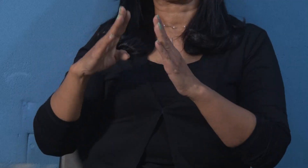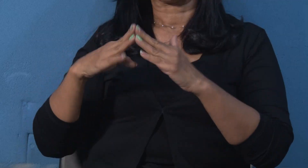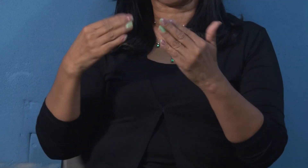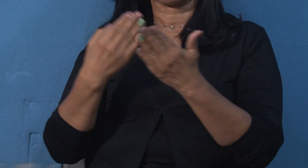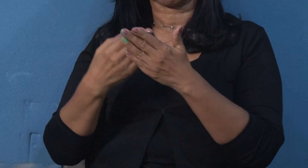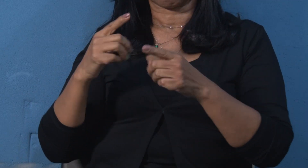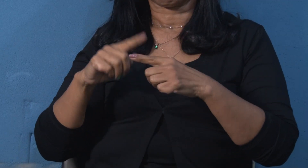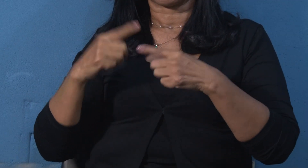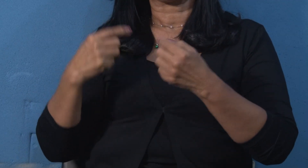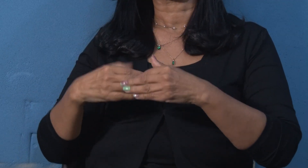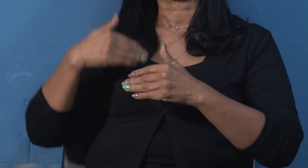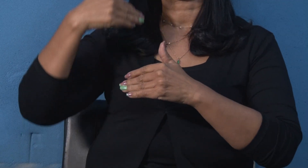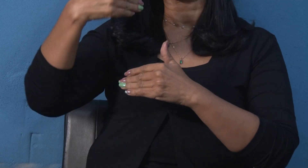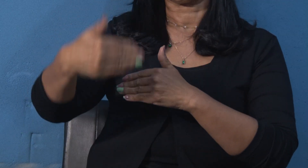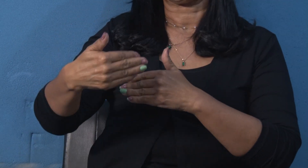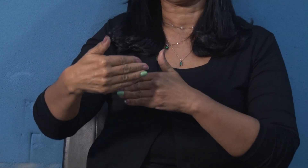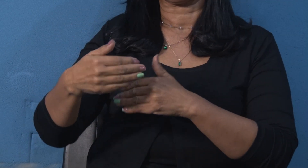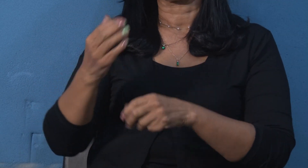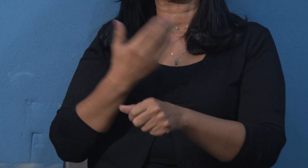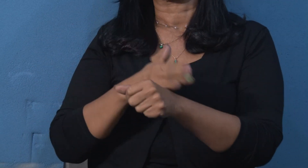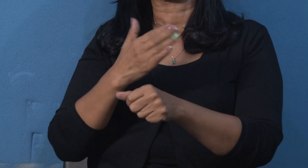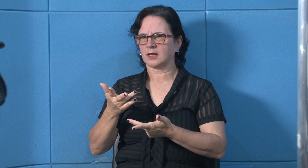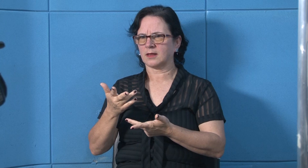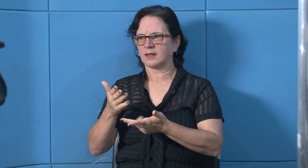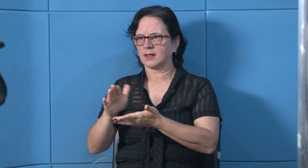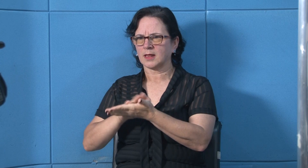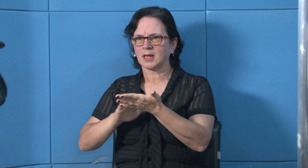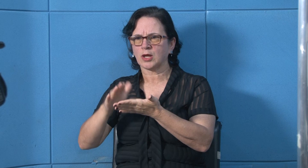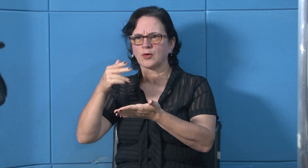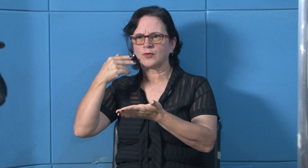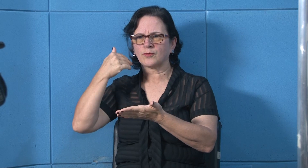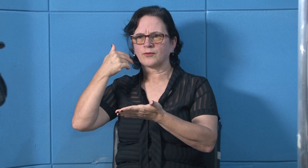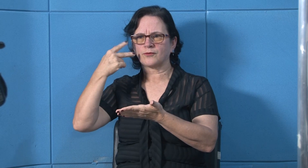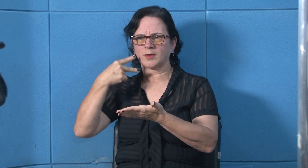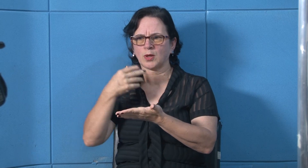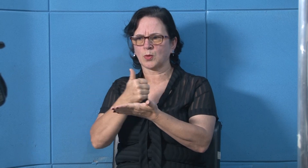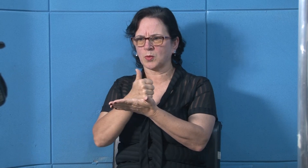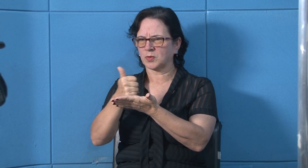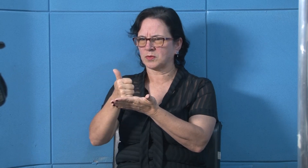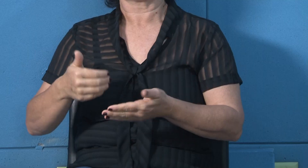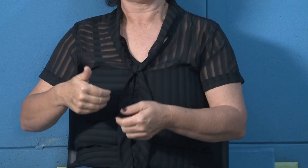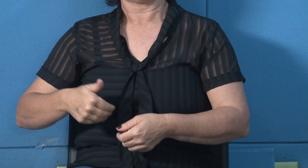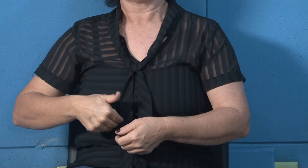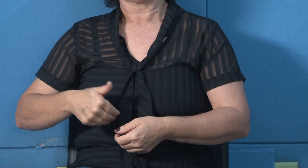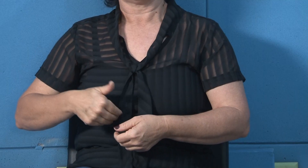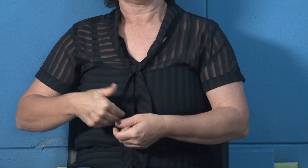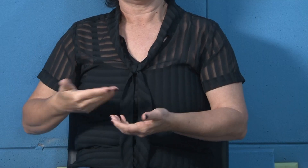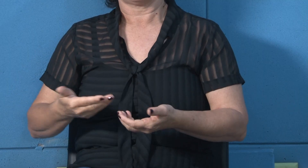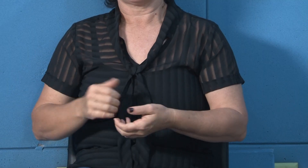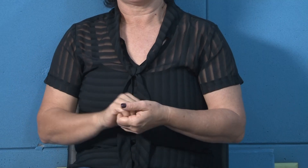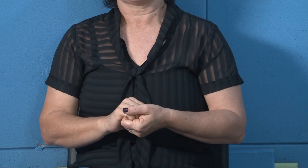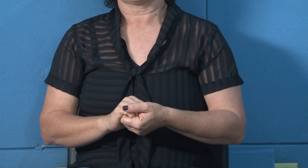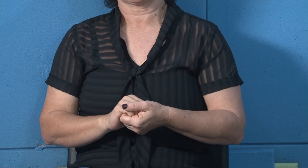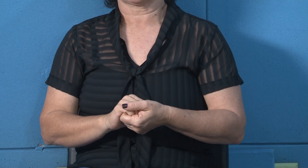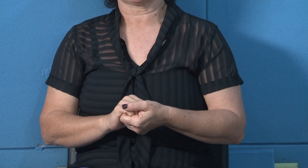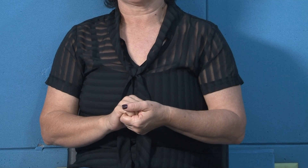de Libras e neste bloco temos mais curiosidades sobre essa profissão. Será que as expressões